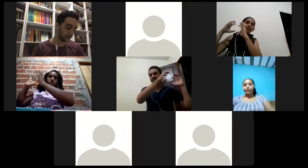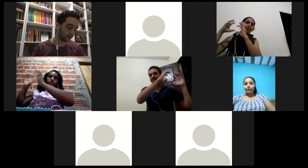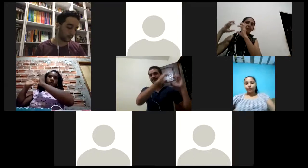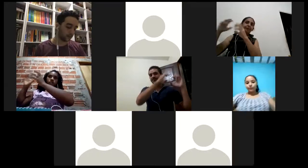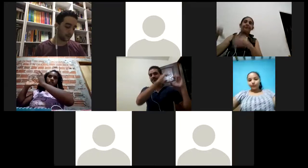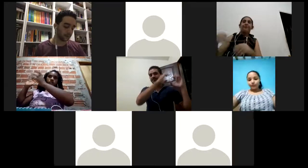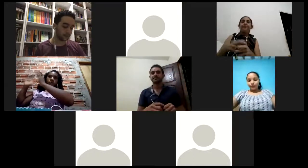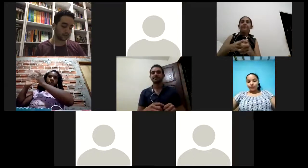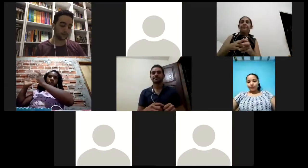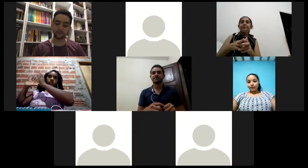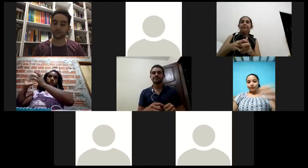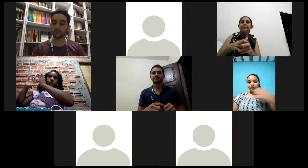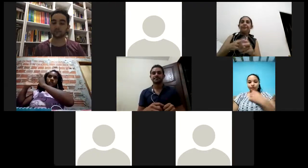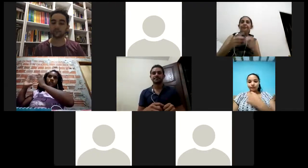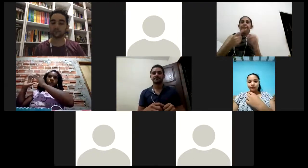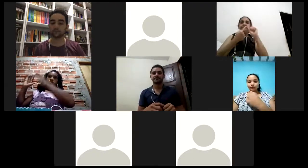Certo. Banana.